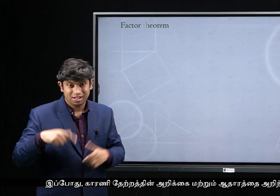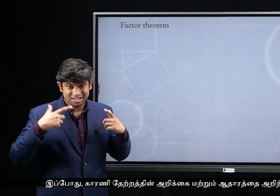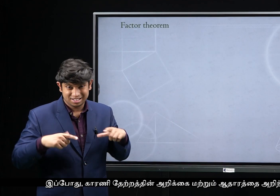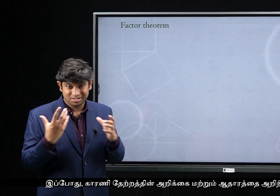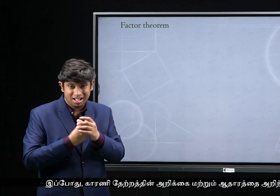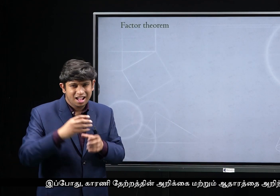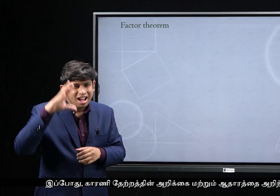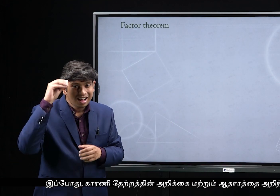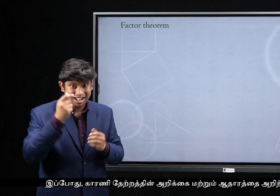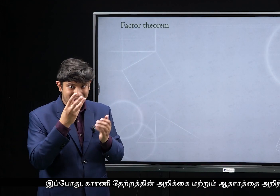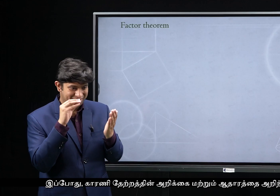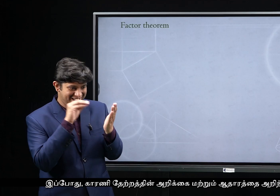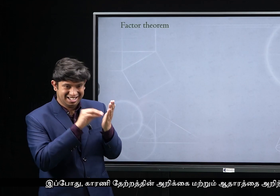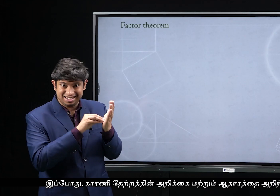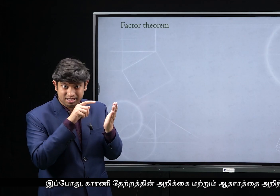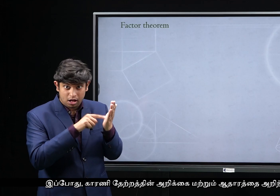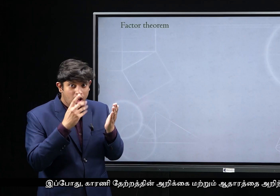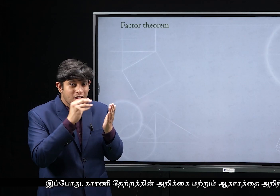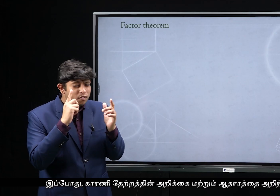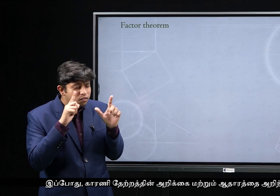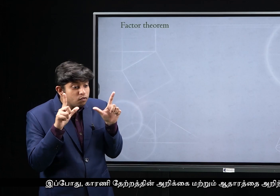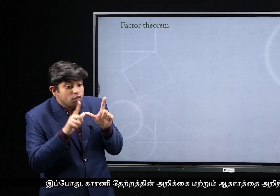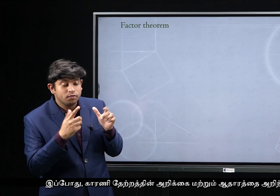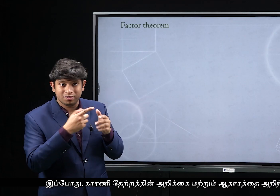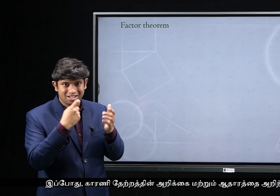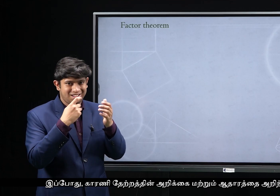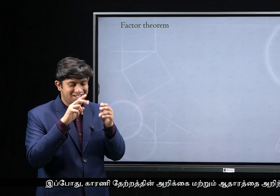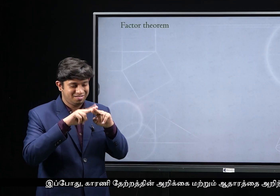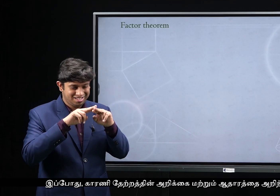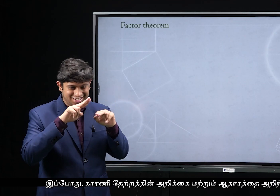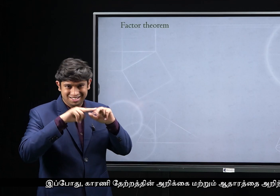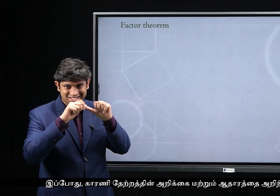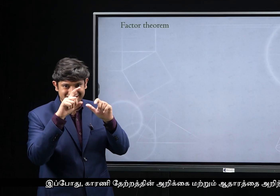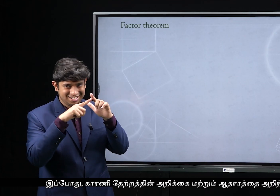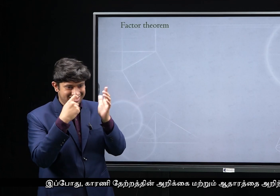இப்போது காரணி தேற்றத்தின் அறிக்கை மற்றும் ஆதாரத்தை அறிந்து கொள்வோம்.